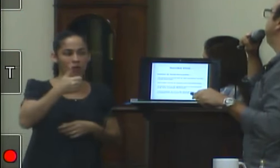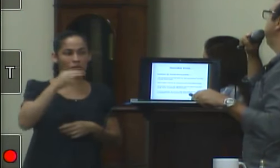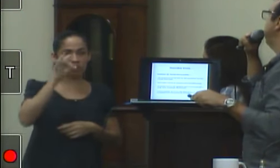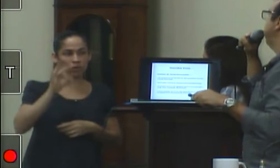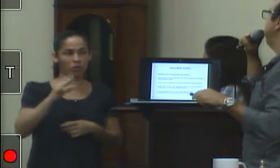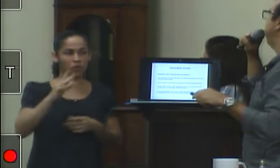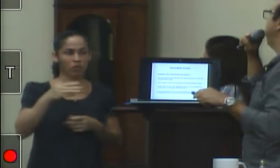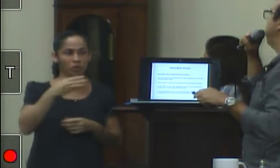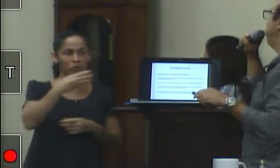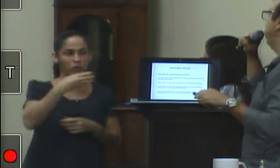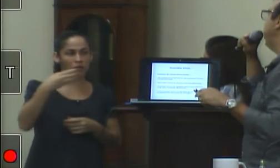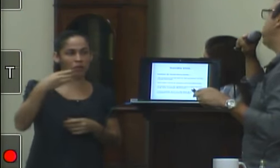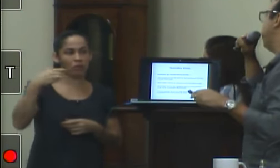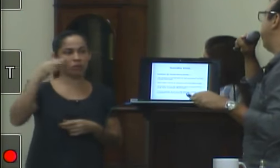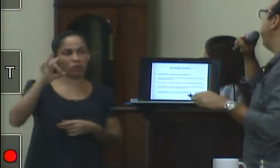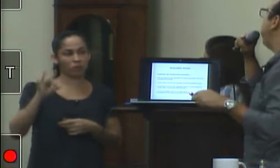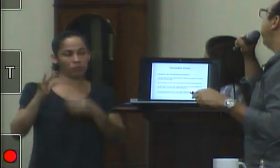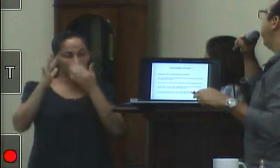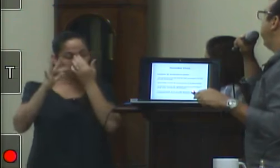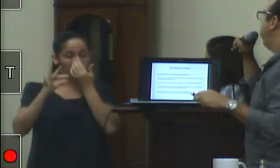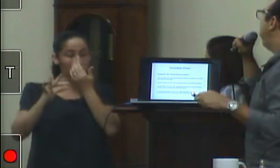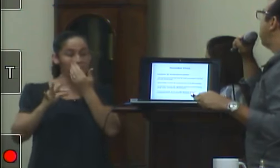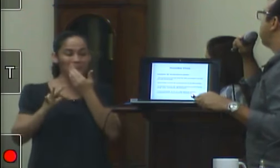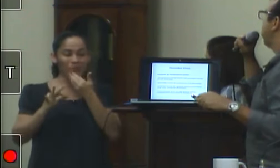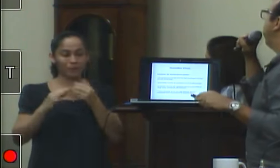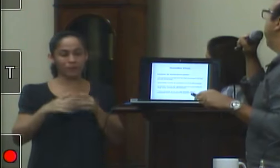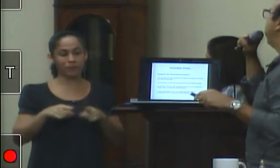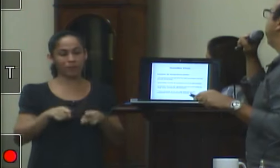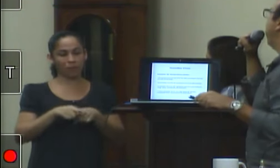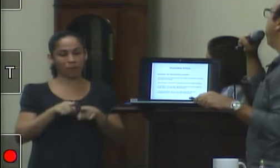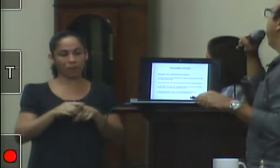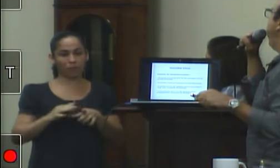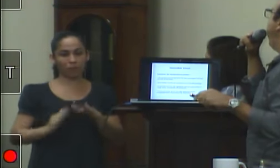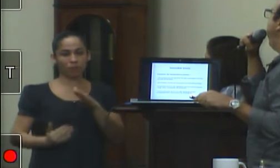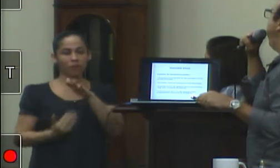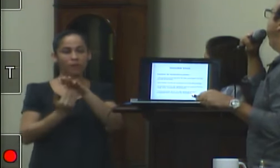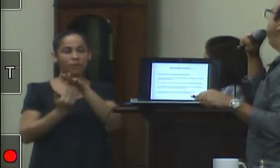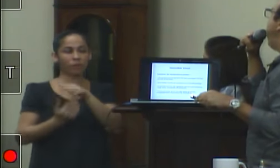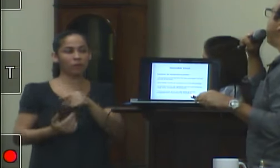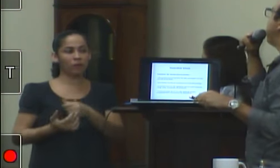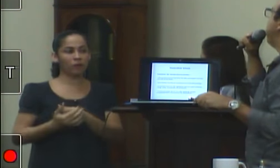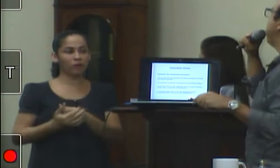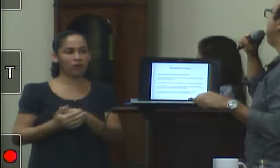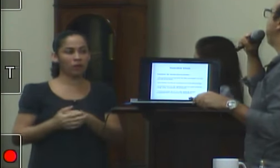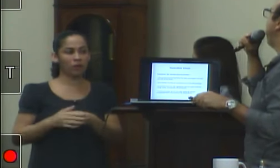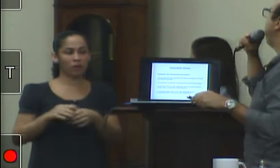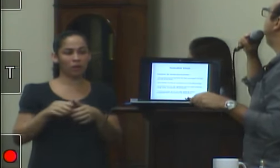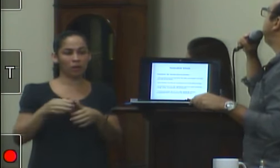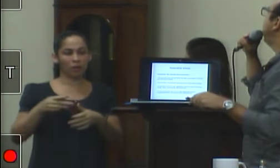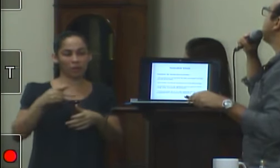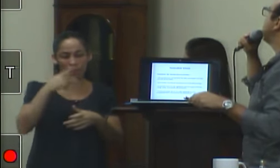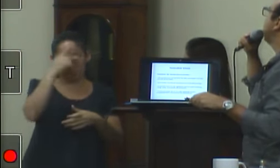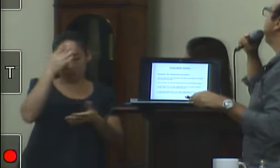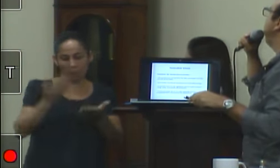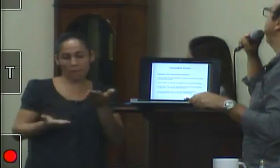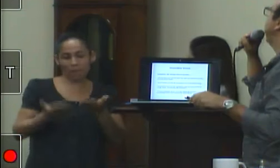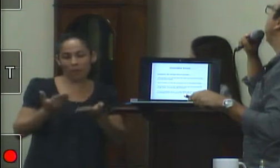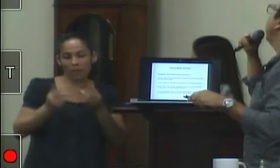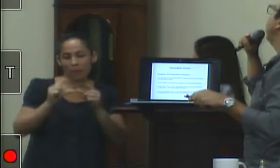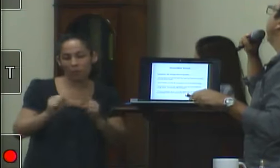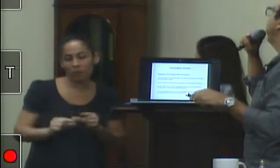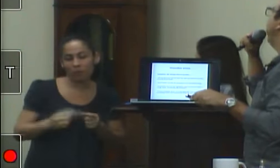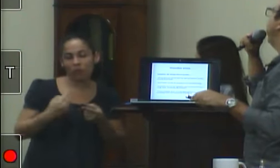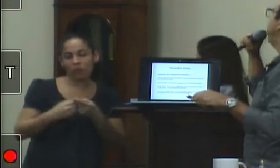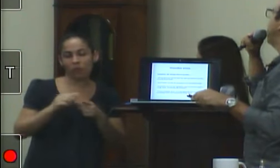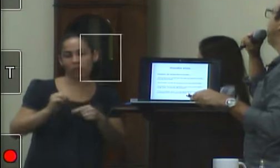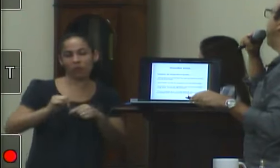31%, fizemos 33,2% também, alcançando a meta. Né? Baixo peso ficou um pouquinho acima da meta,